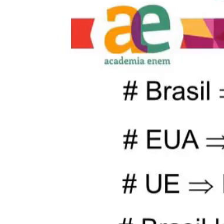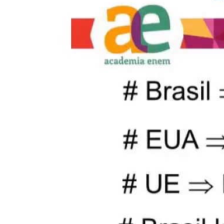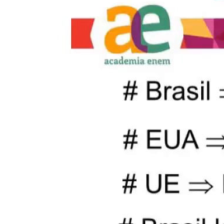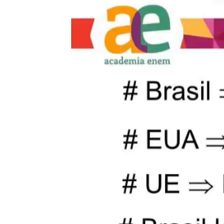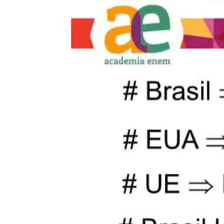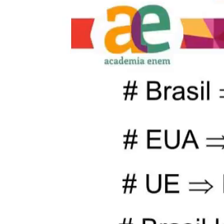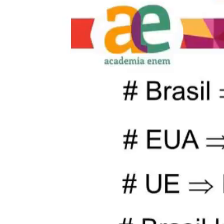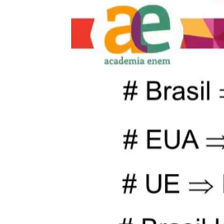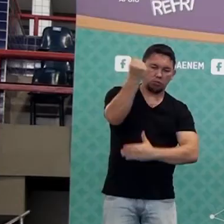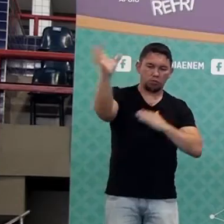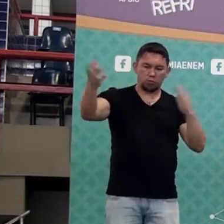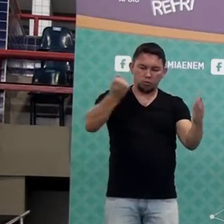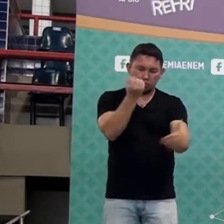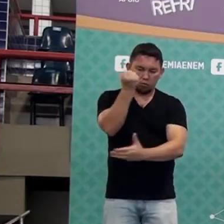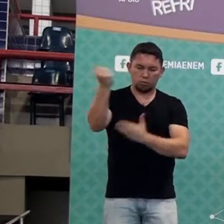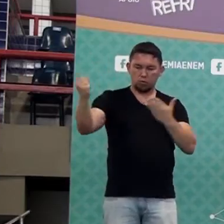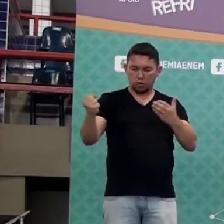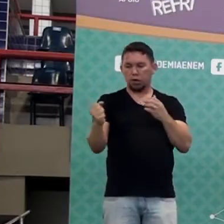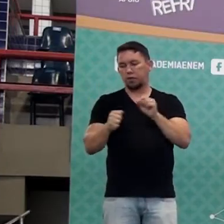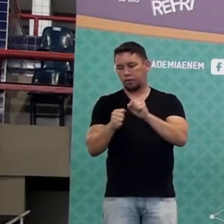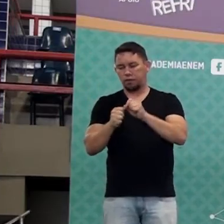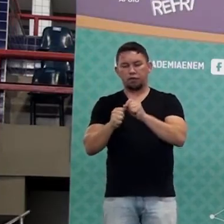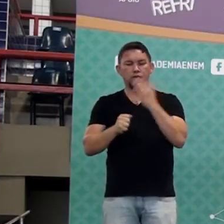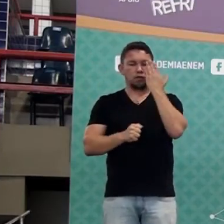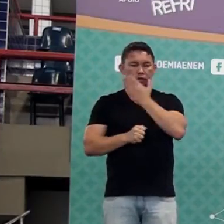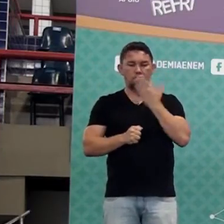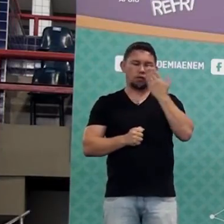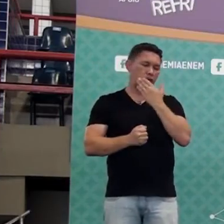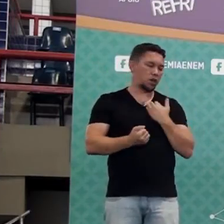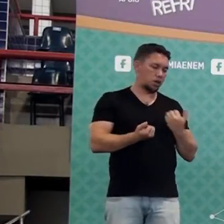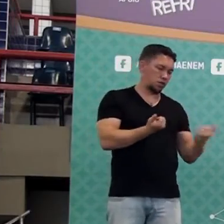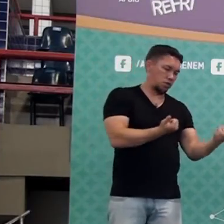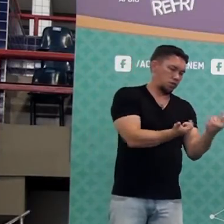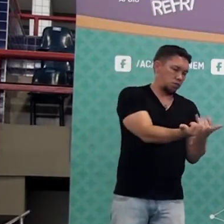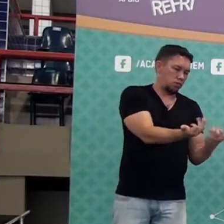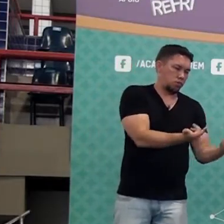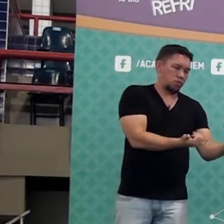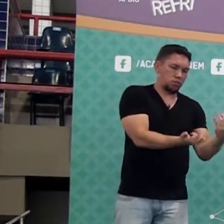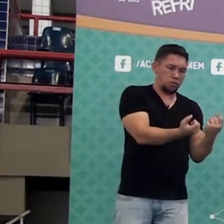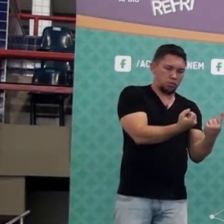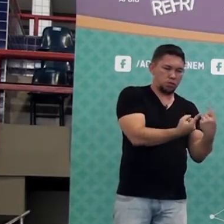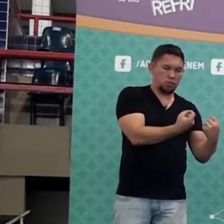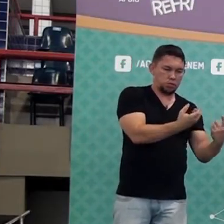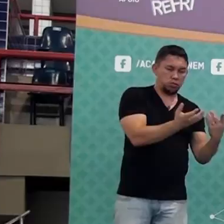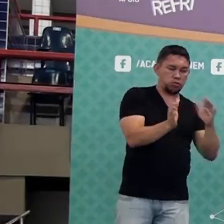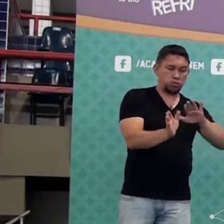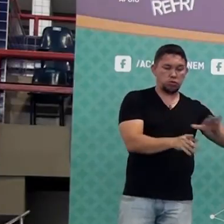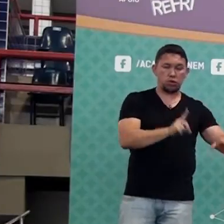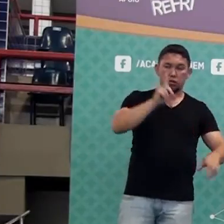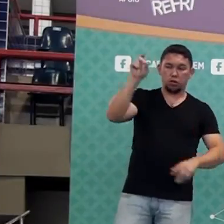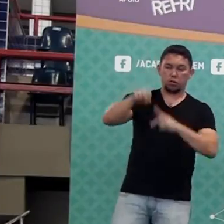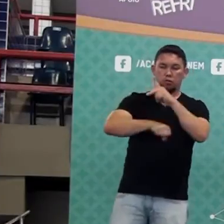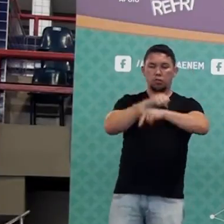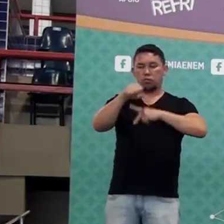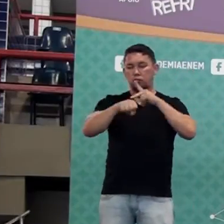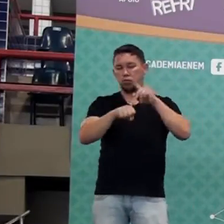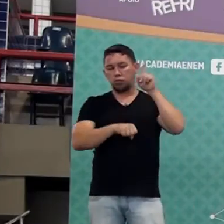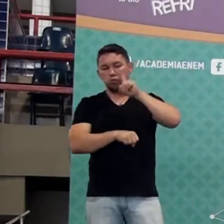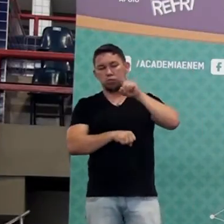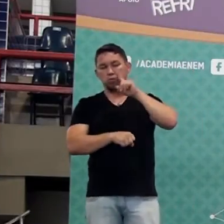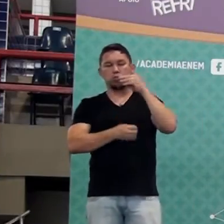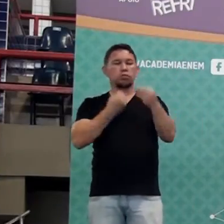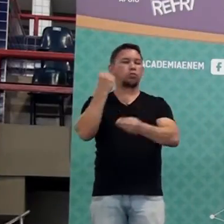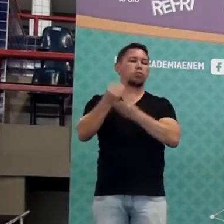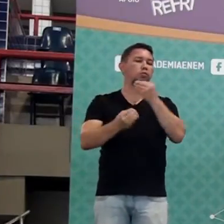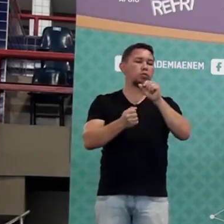esse açúcar da cana-de-açúcar e faz o processo de fermentação alcoólica. Já nos Estados Unidos, de onde que eles